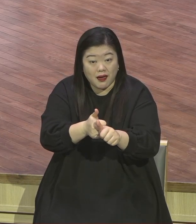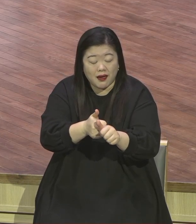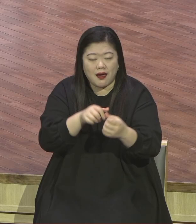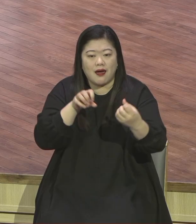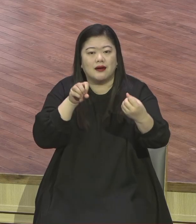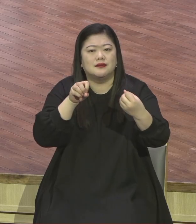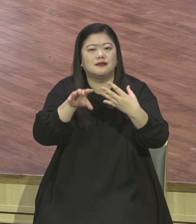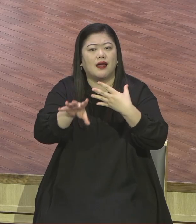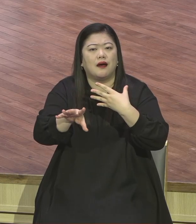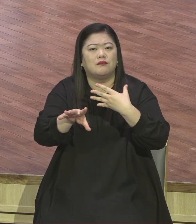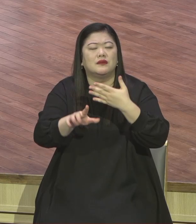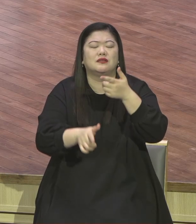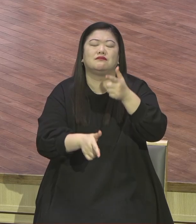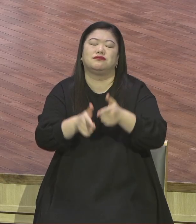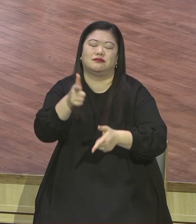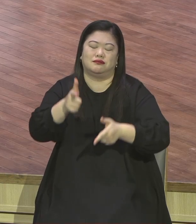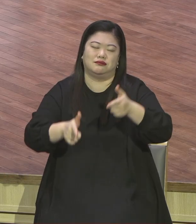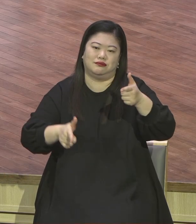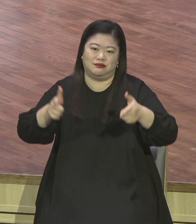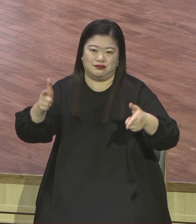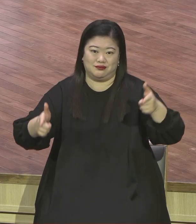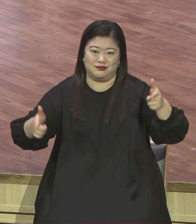관심이 어디에 있느냐